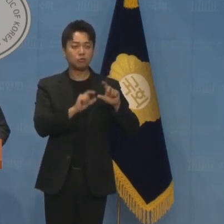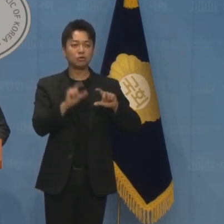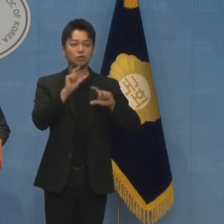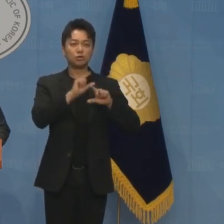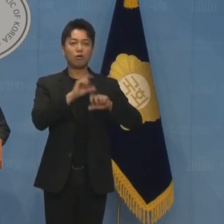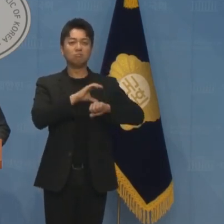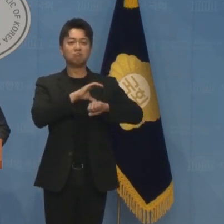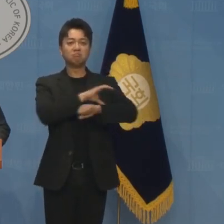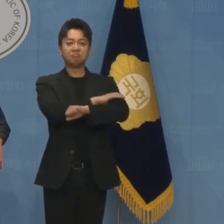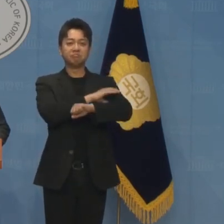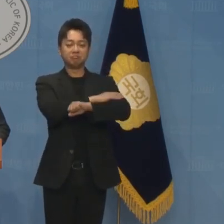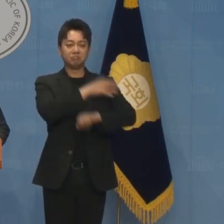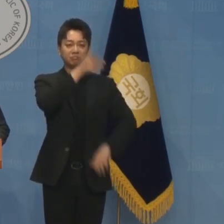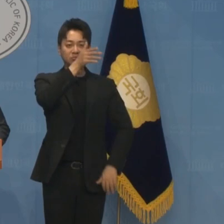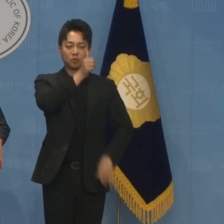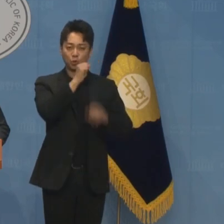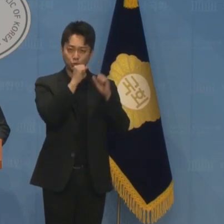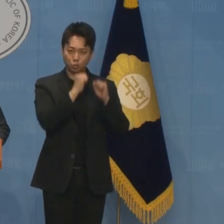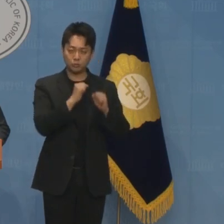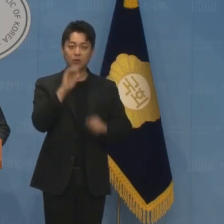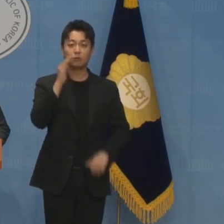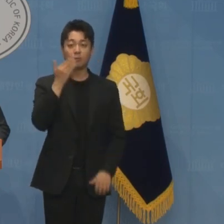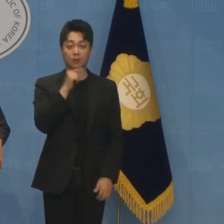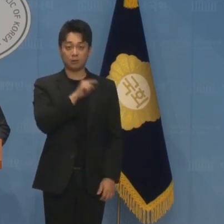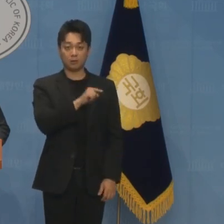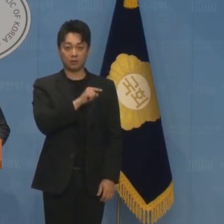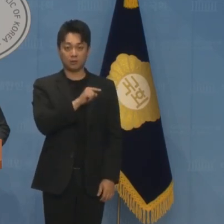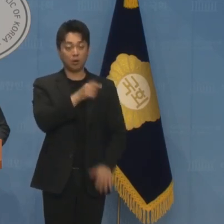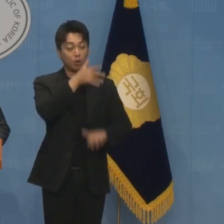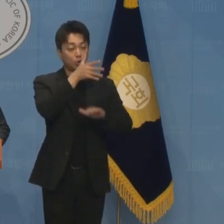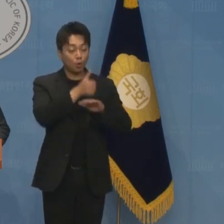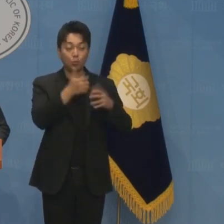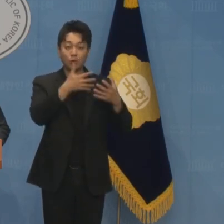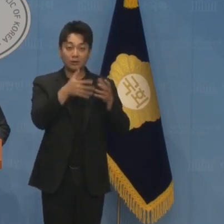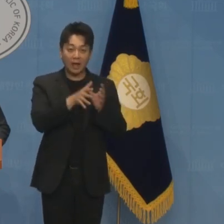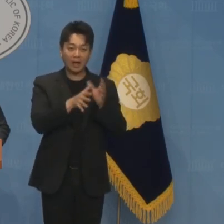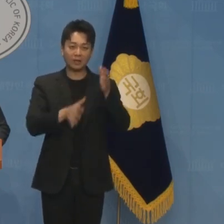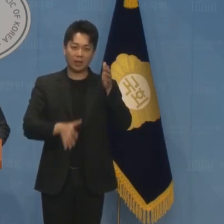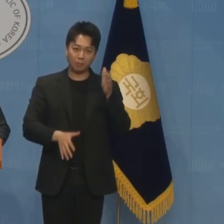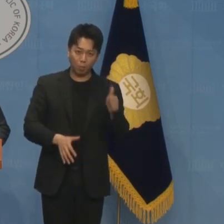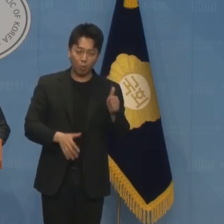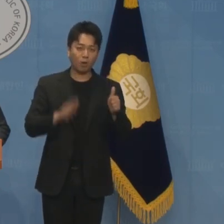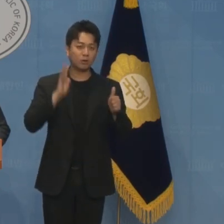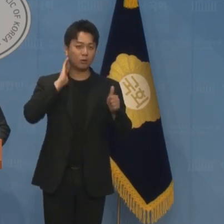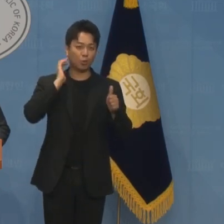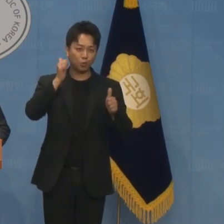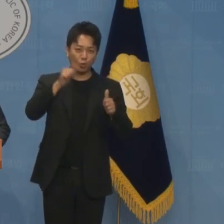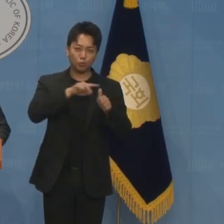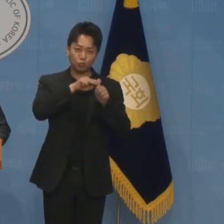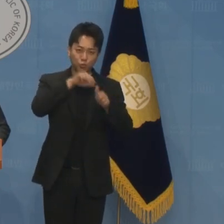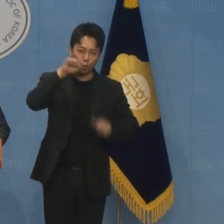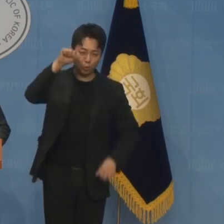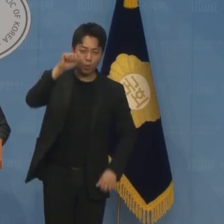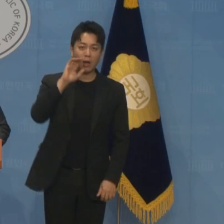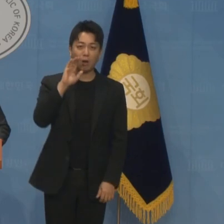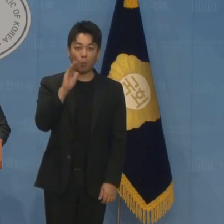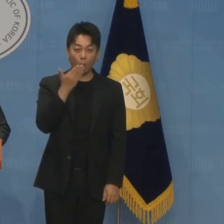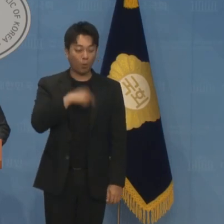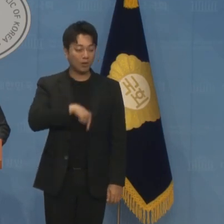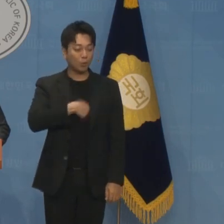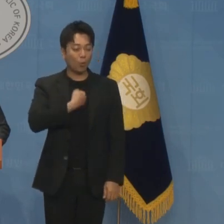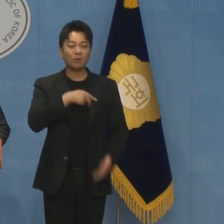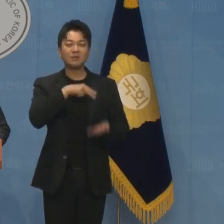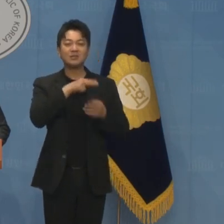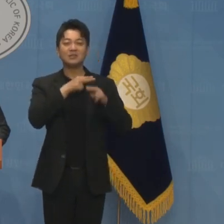존재가 됩니다 사실상 이재명 대표가 대표도 하고 대통령 후보도 하는 1인 독재